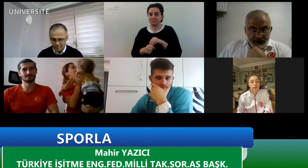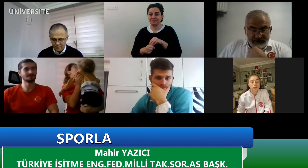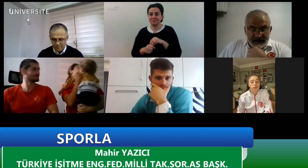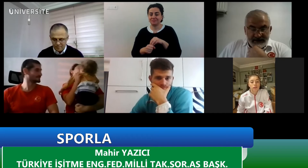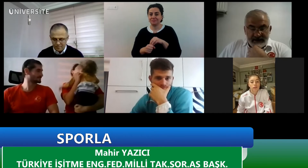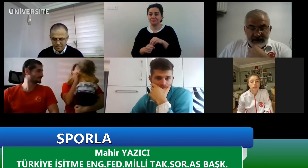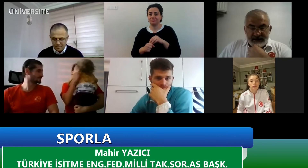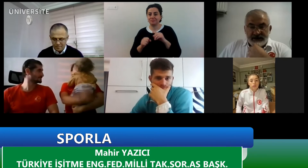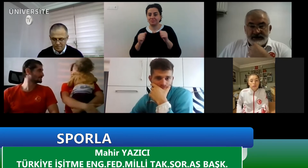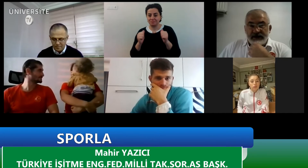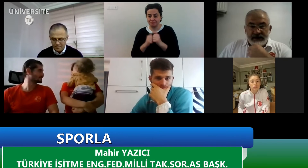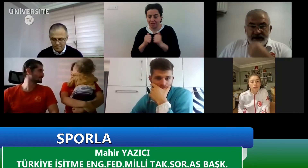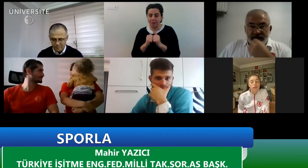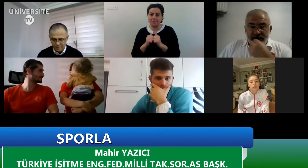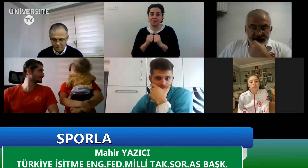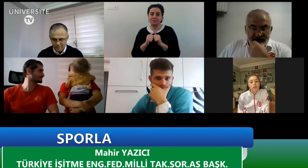yanınızdayız,